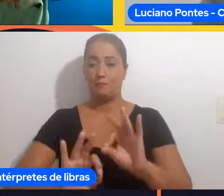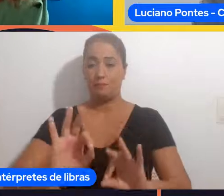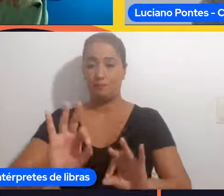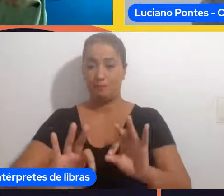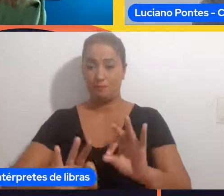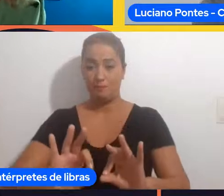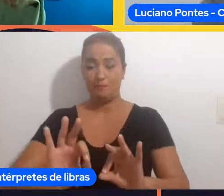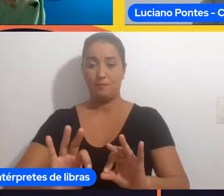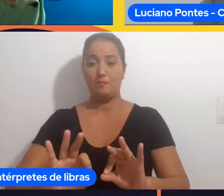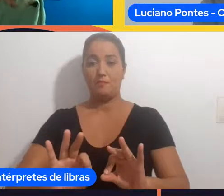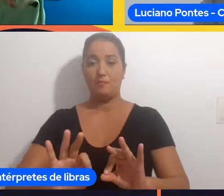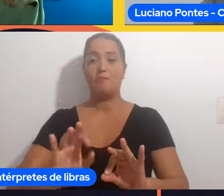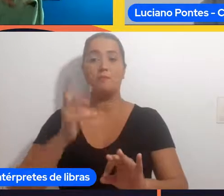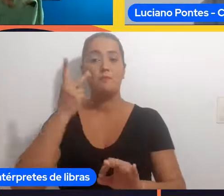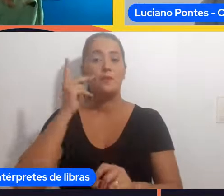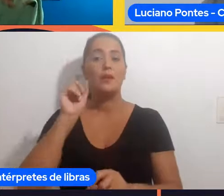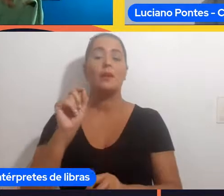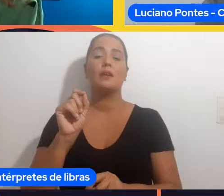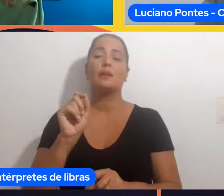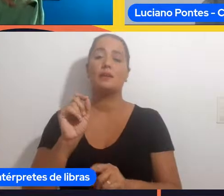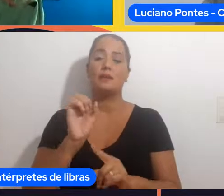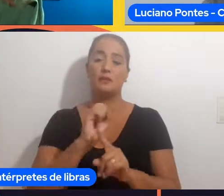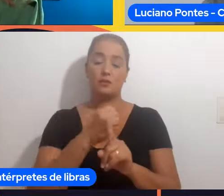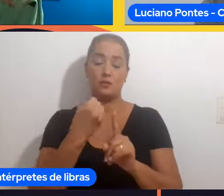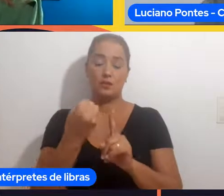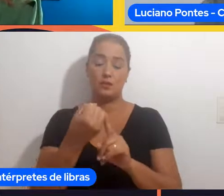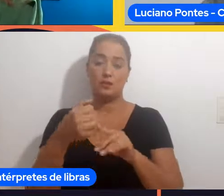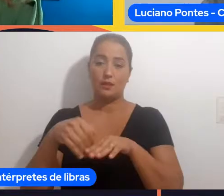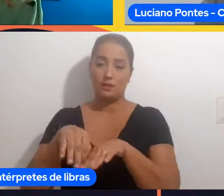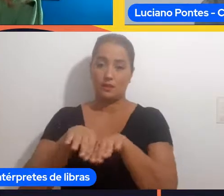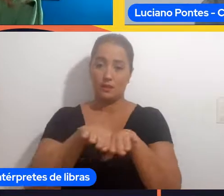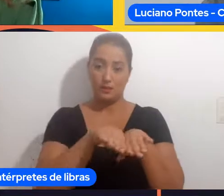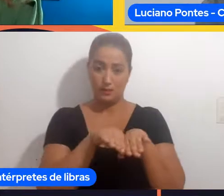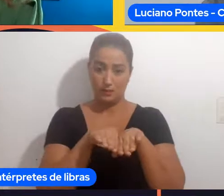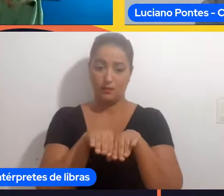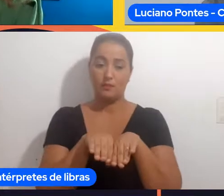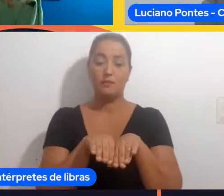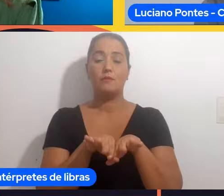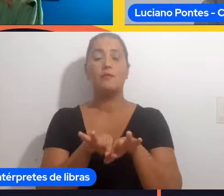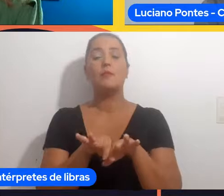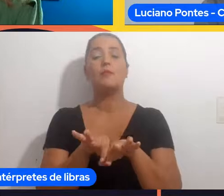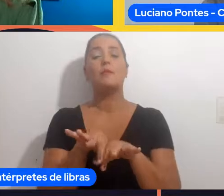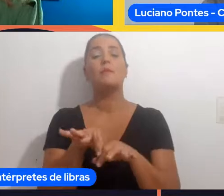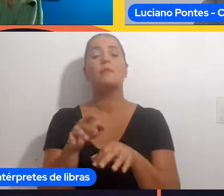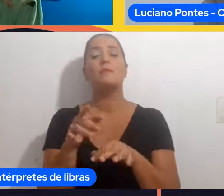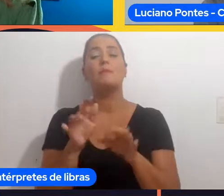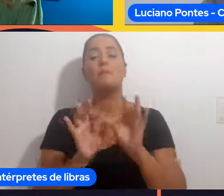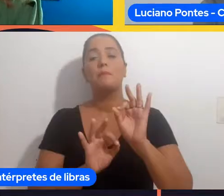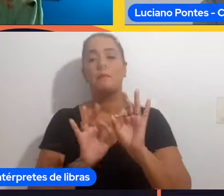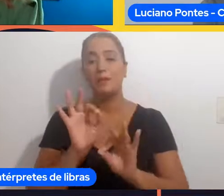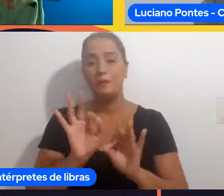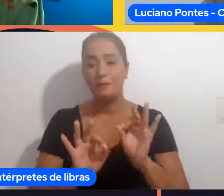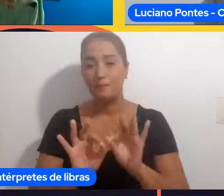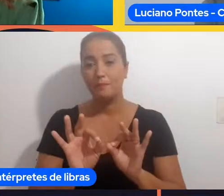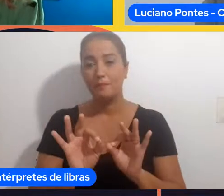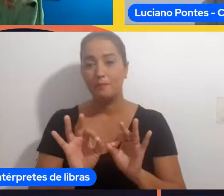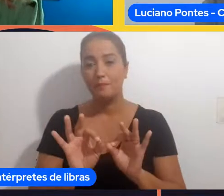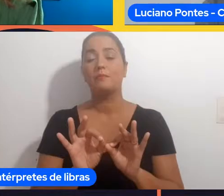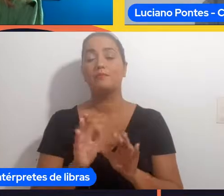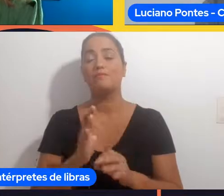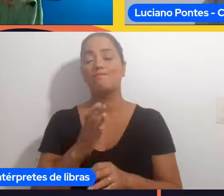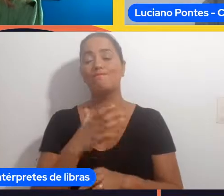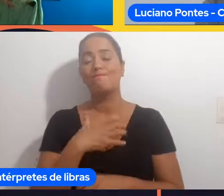sociedade mais igual, né? Ele prepara para um senso mais